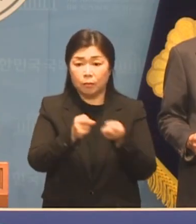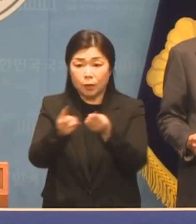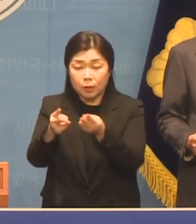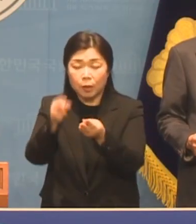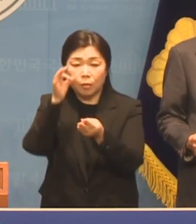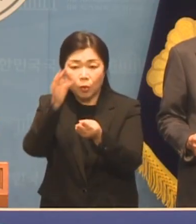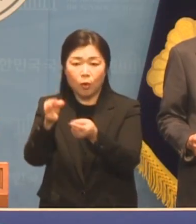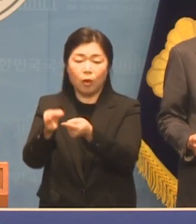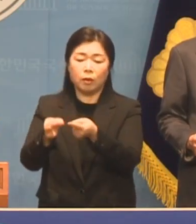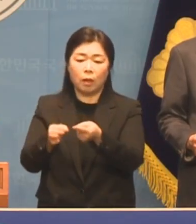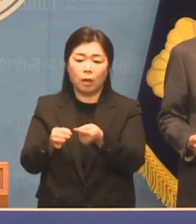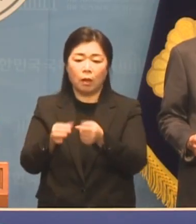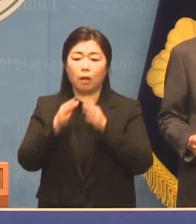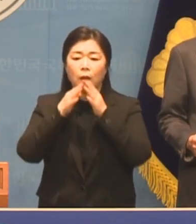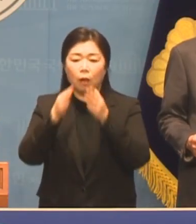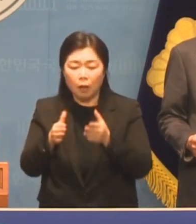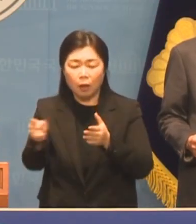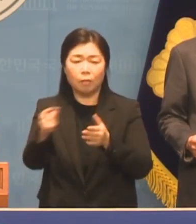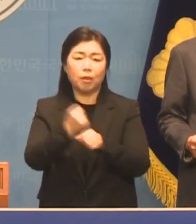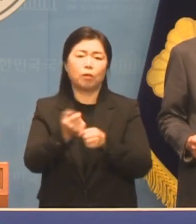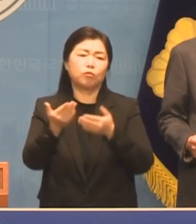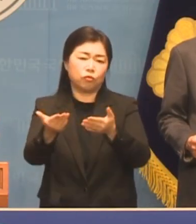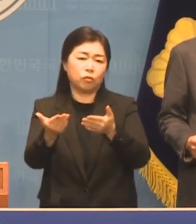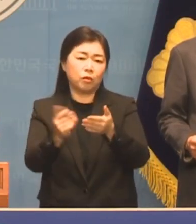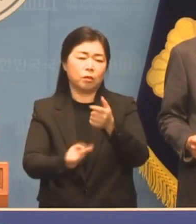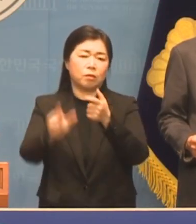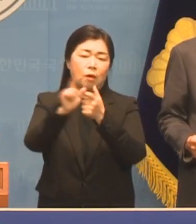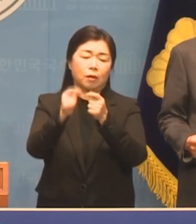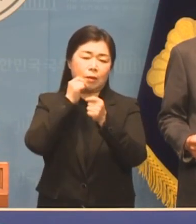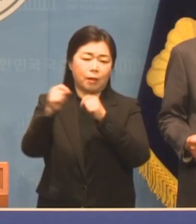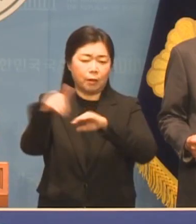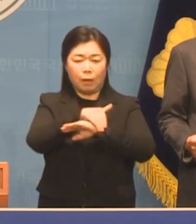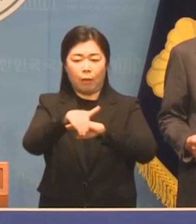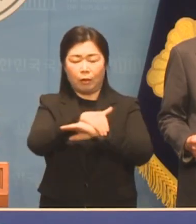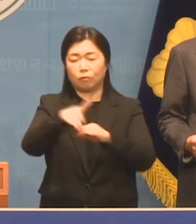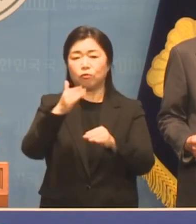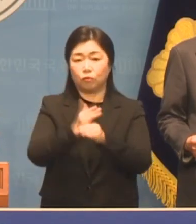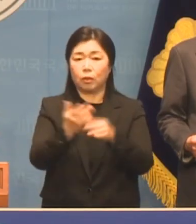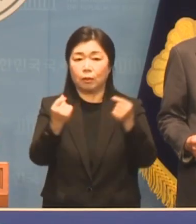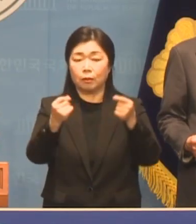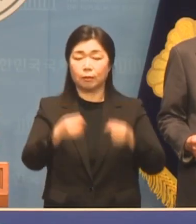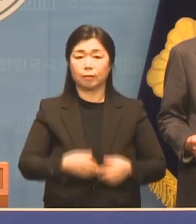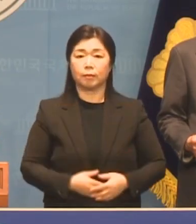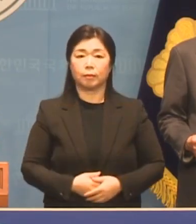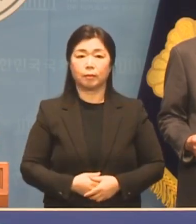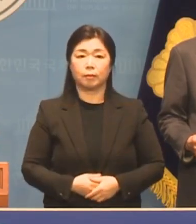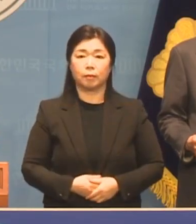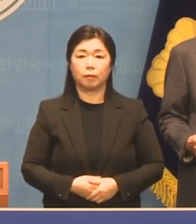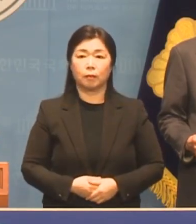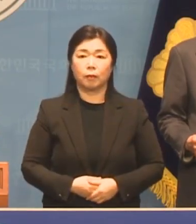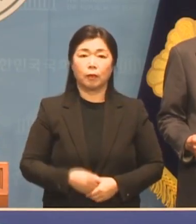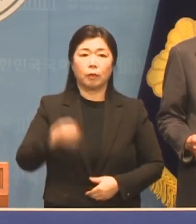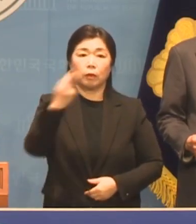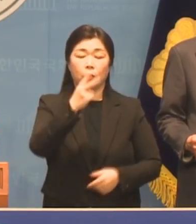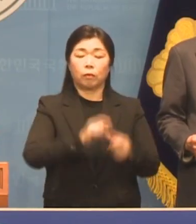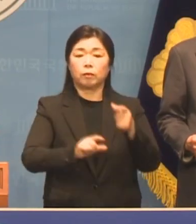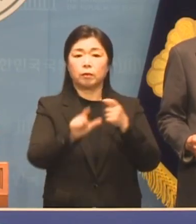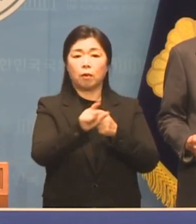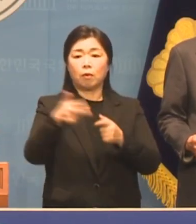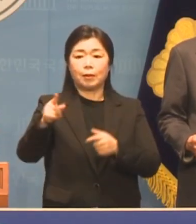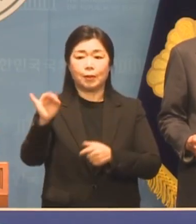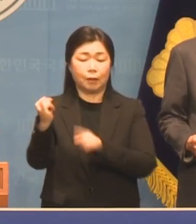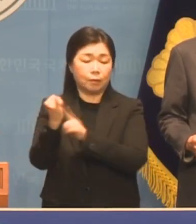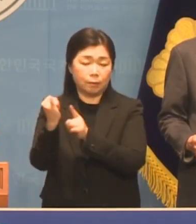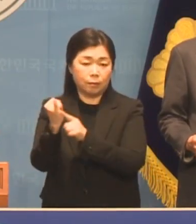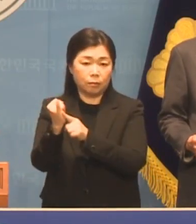대상으로 추가 사기를 치기 위해 치밀한 계략을 세우고 있습니다. 여기서 그치지 않고